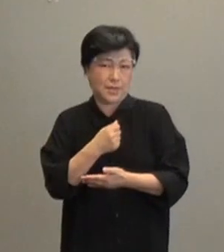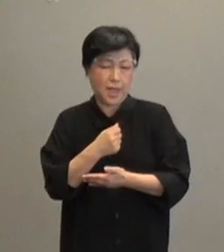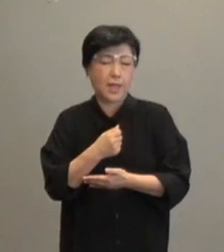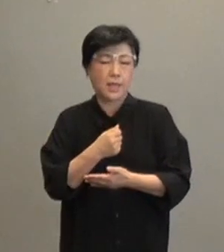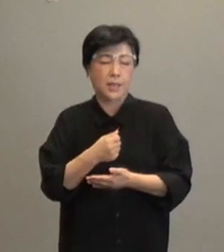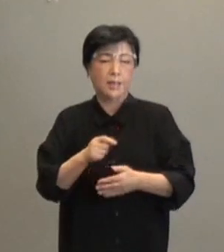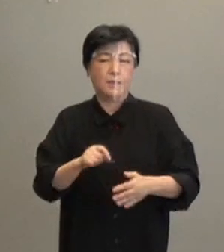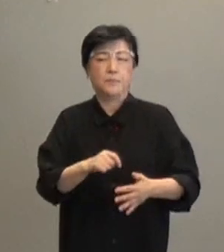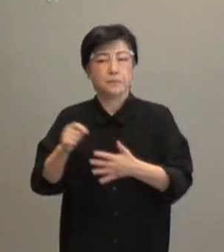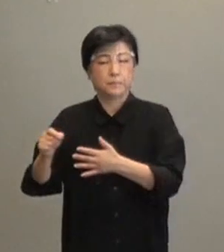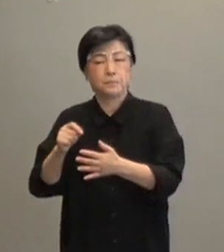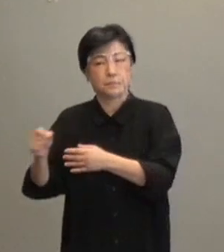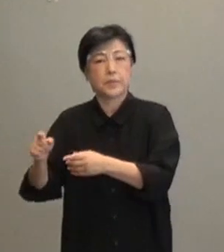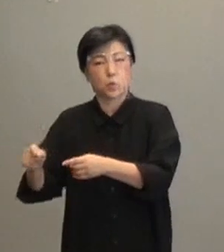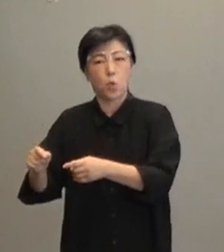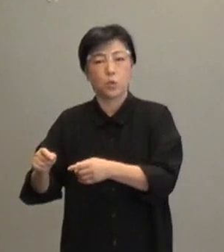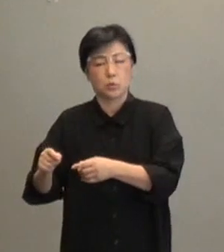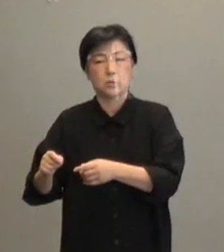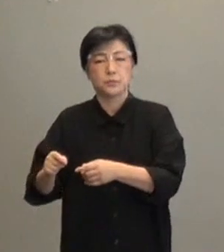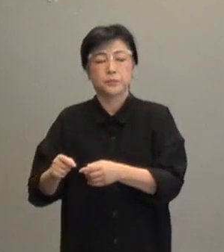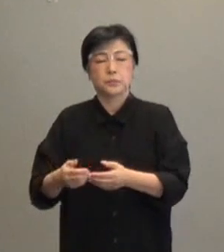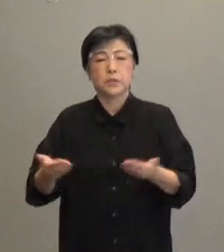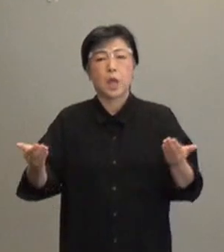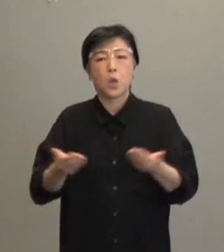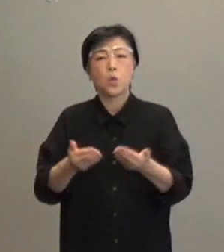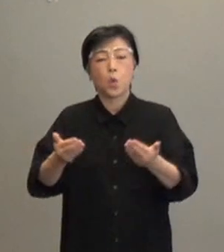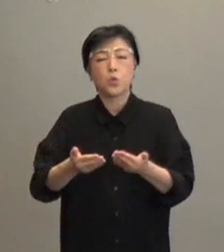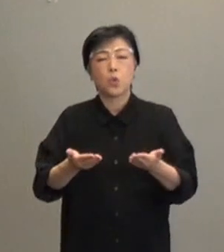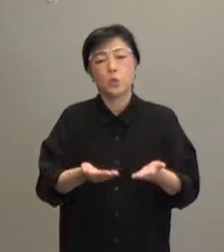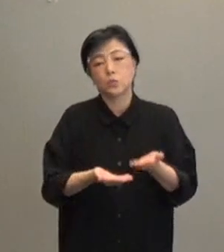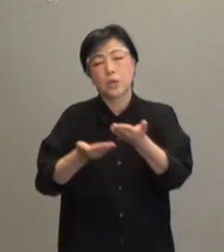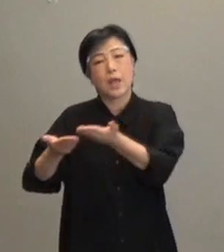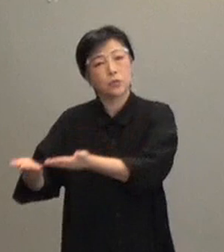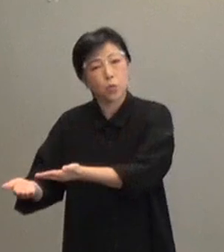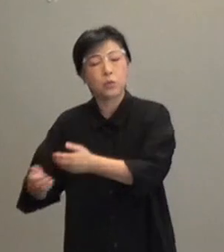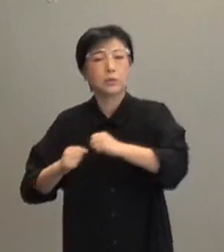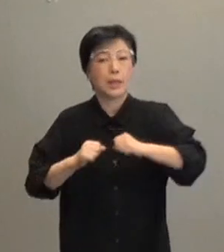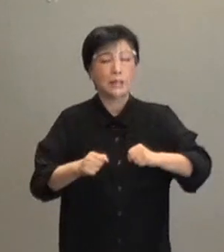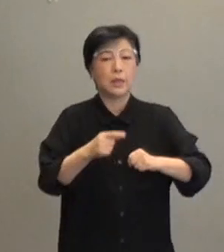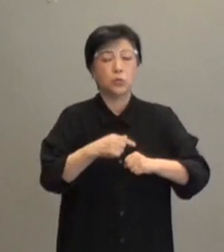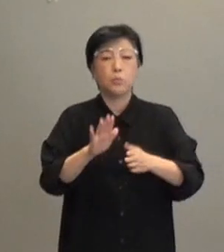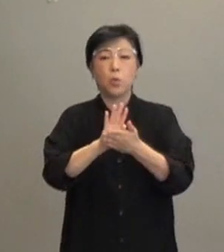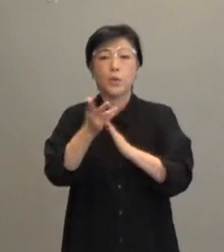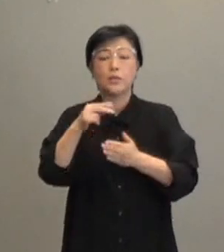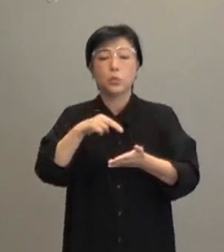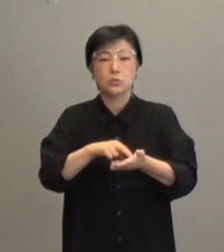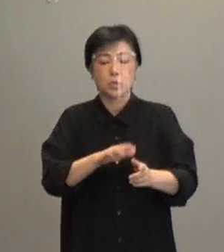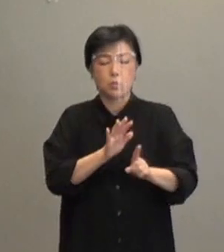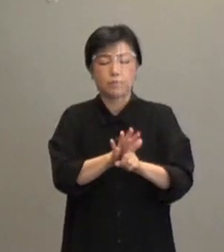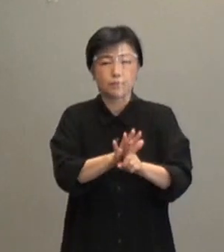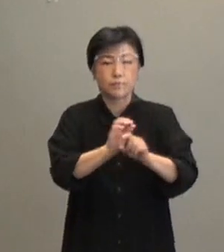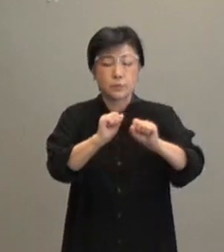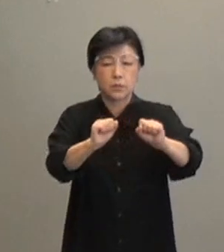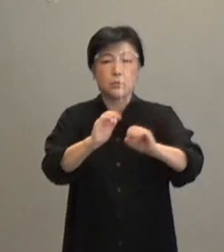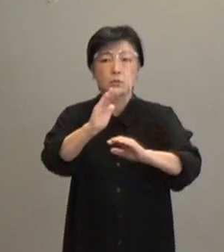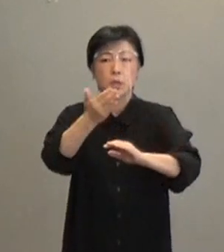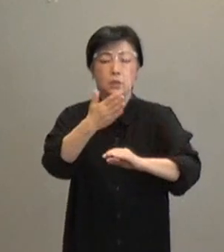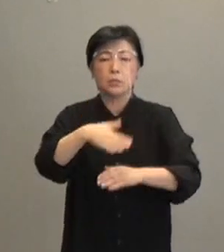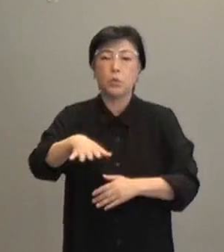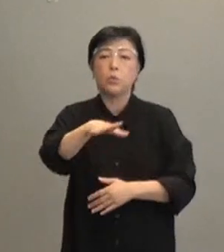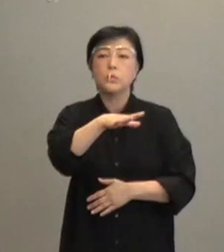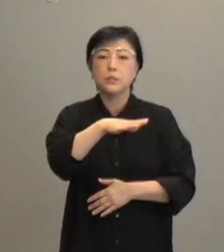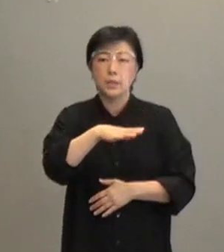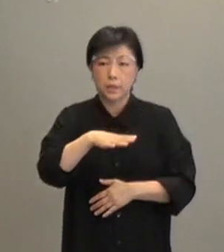ていただいてですね、そういう雇用のスライドというのをやっていただいて、我々県としてもそれを支援サポートしておりますけれども、こうしたです